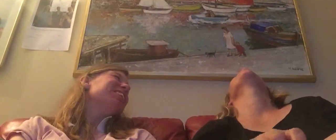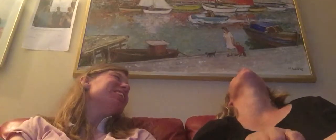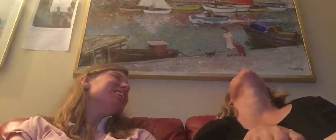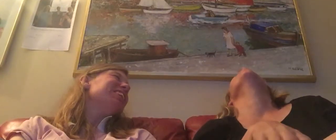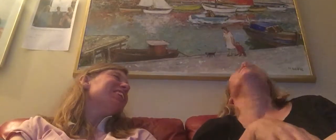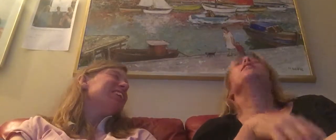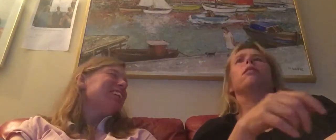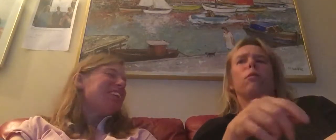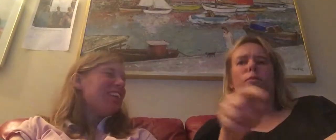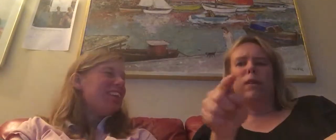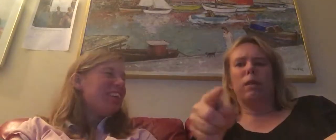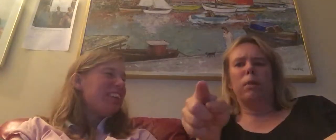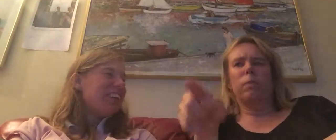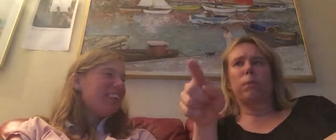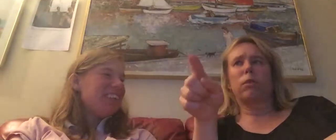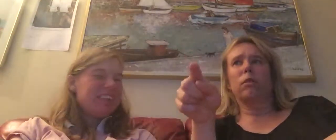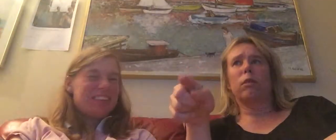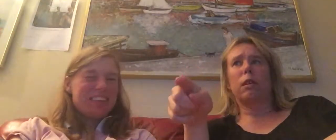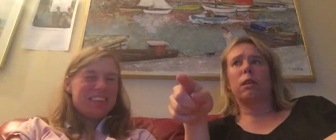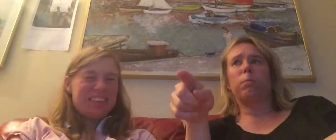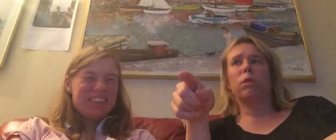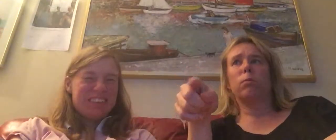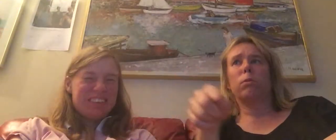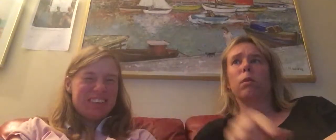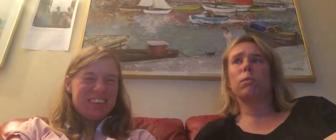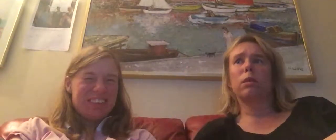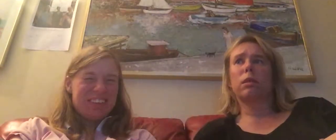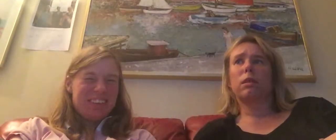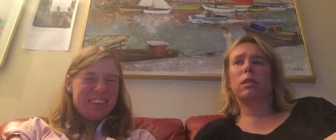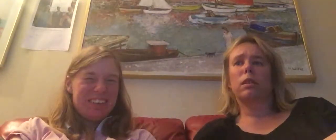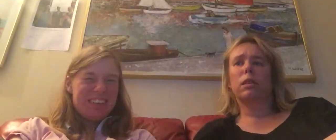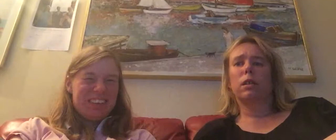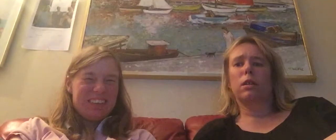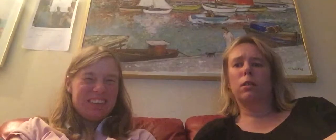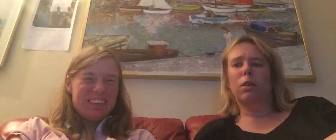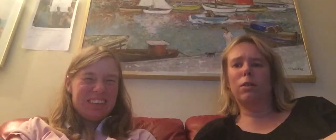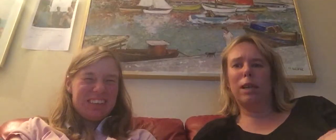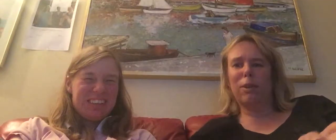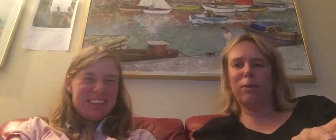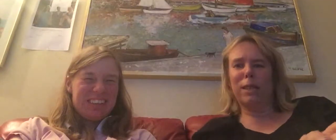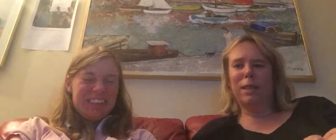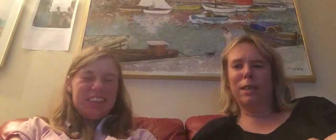skuggdansen. Hon finns med på skuggdansen på YouTube. Ja. Ja, det tar vi.